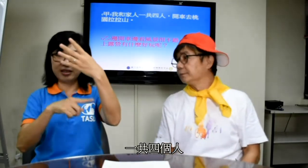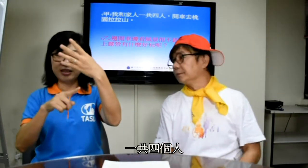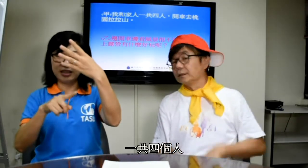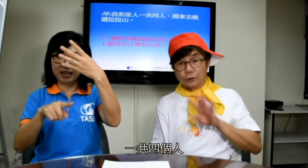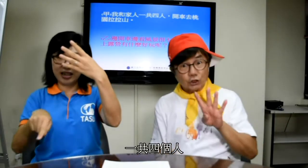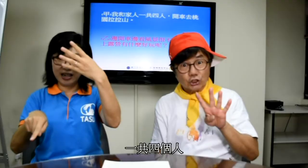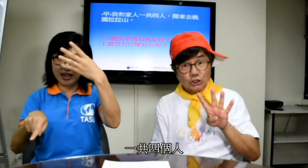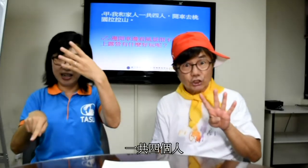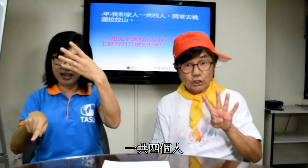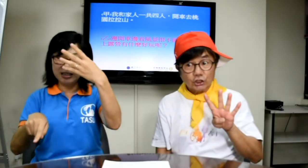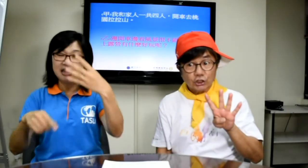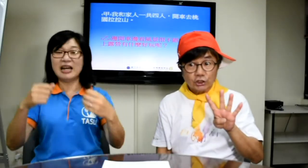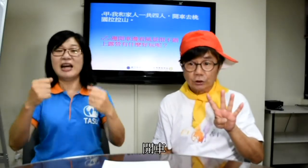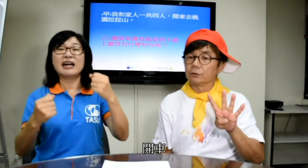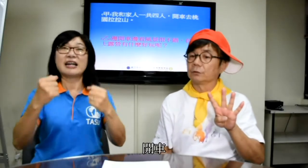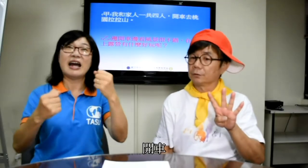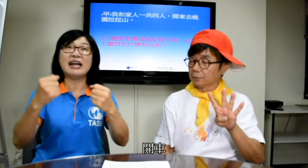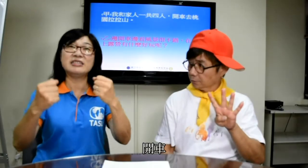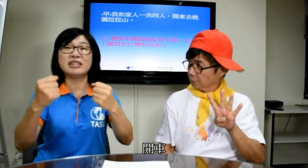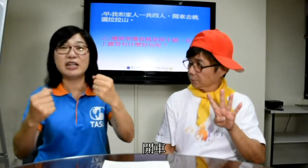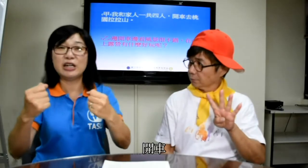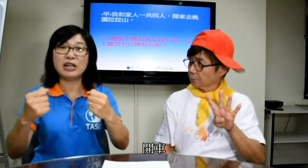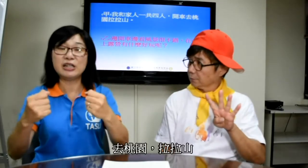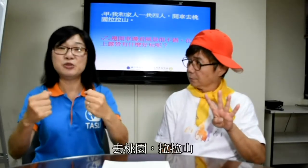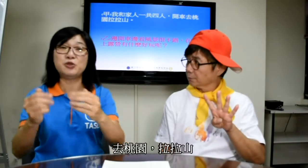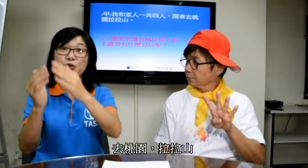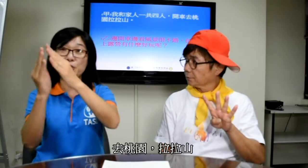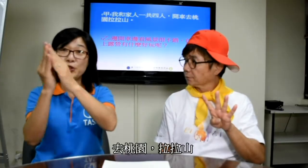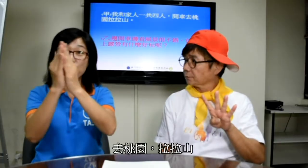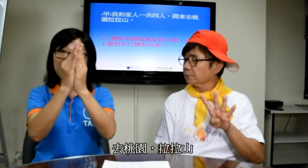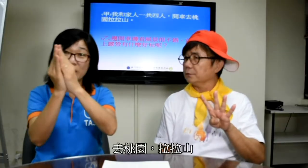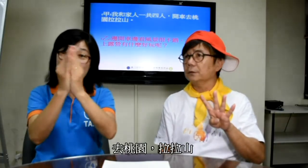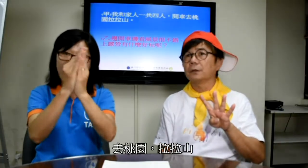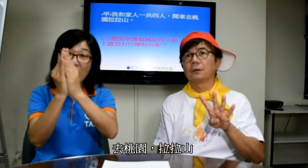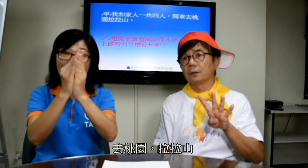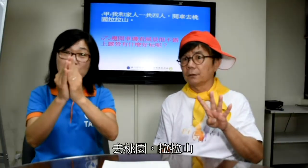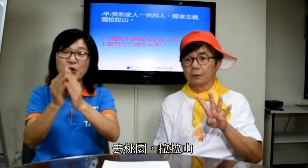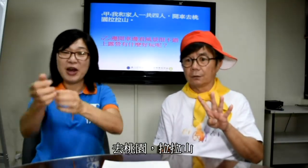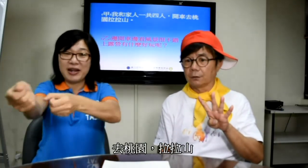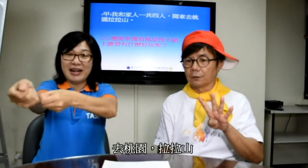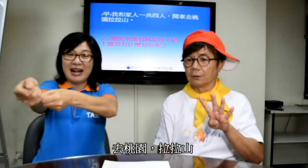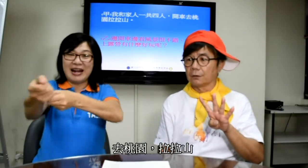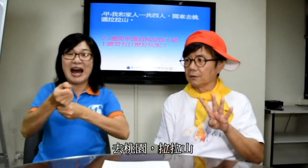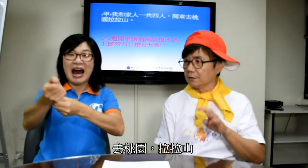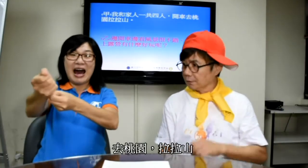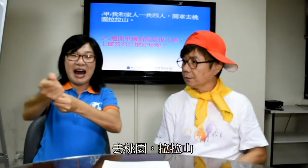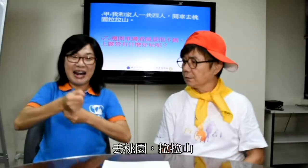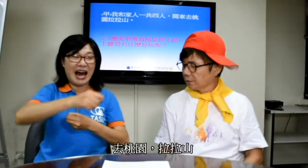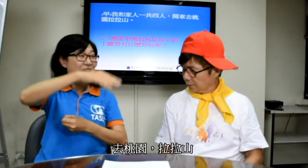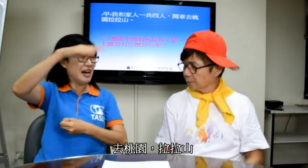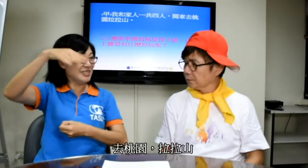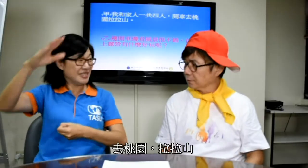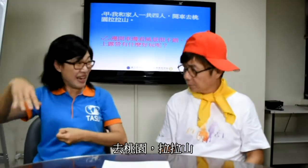个人，开车去桃园拉拉山。